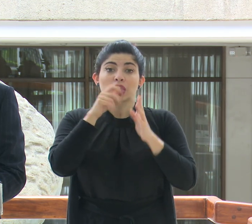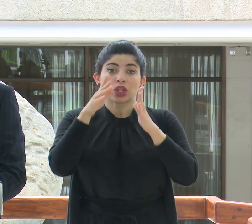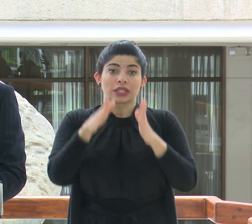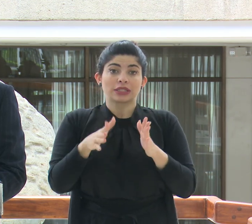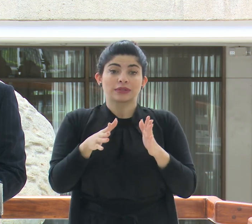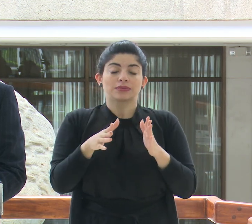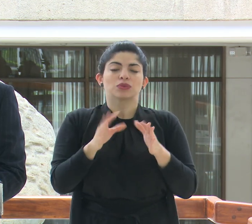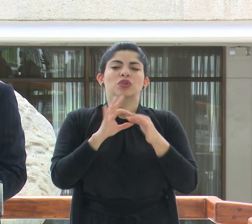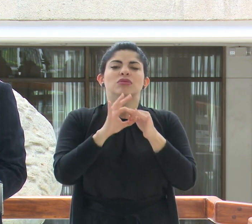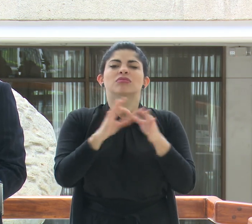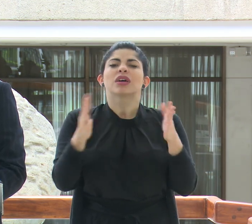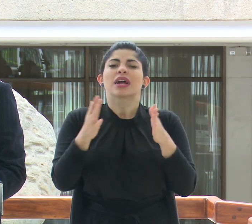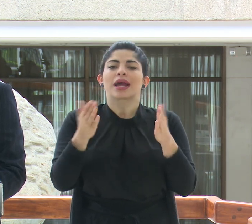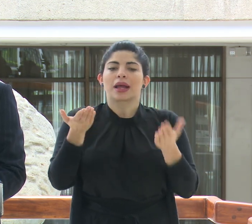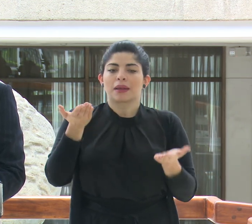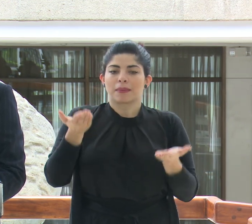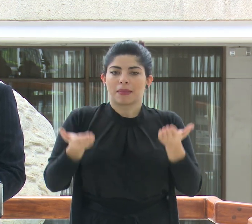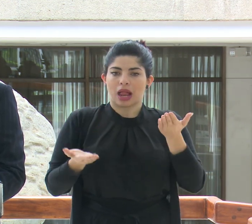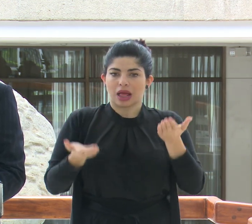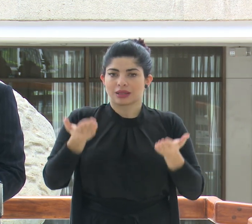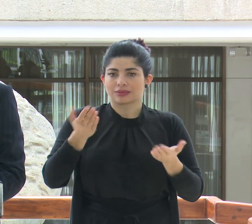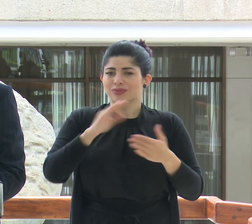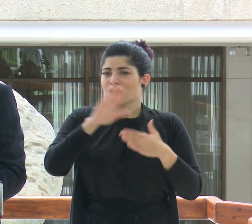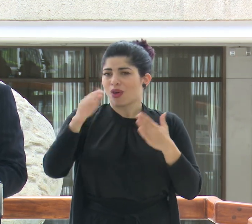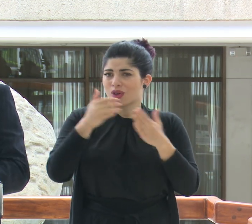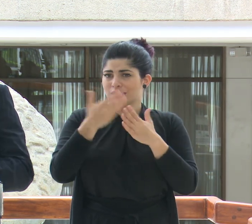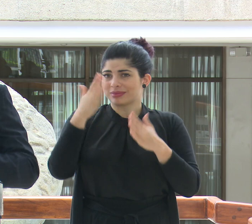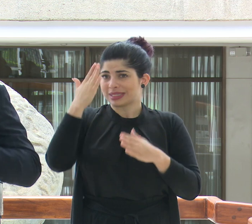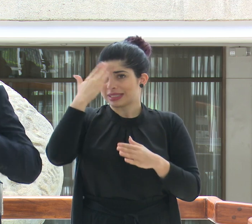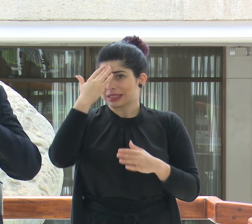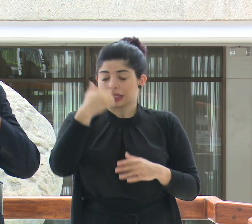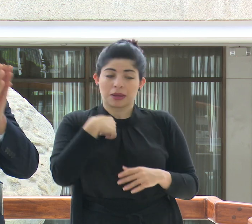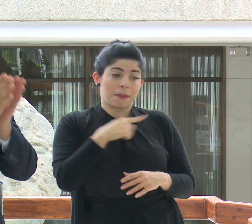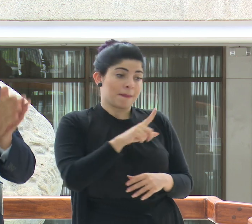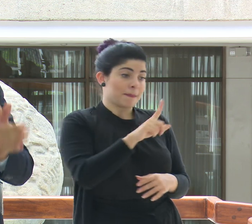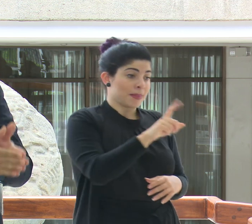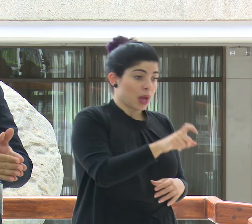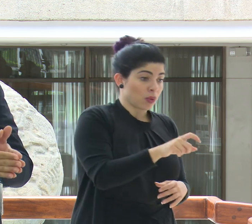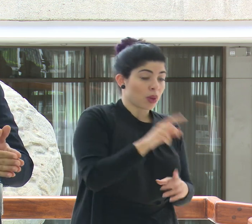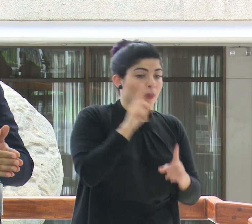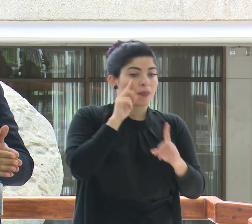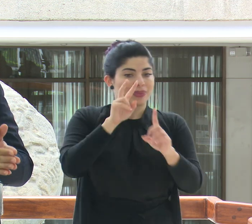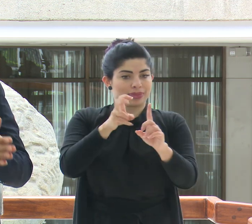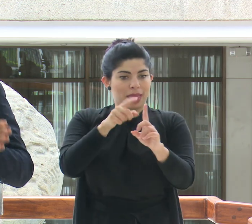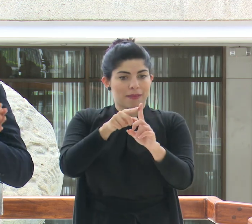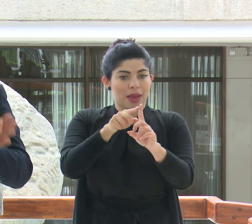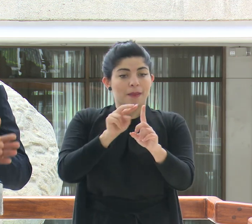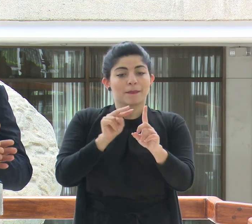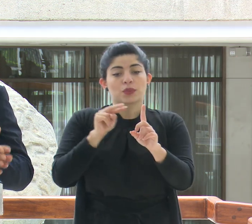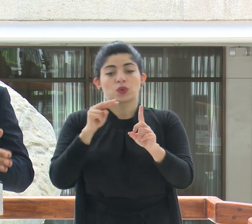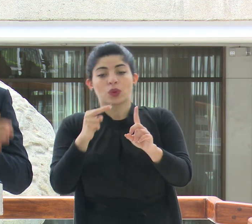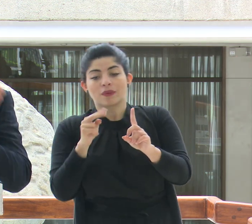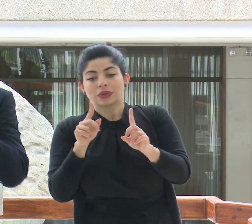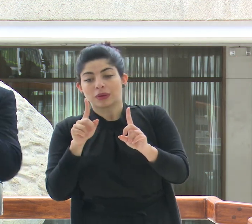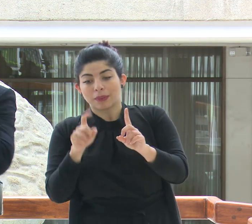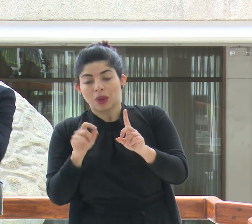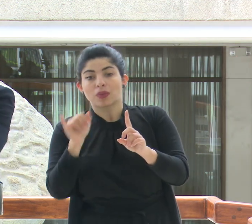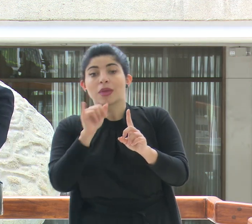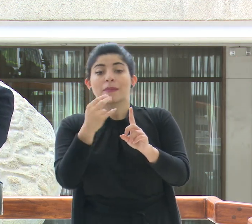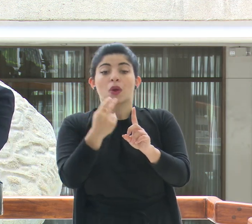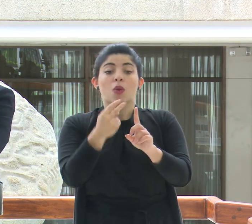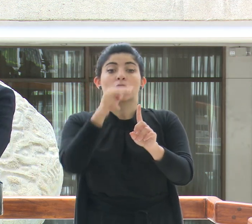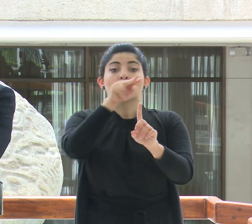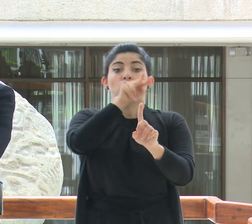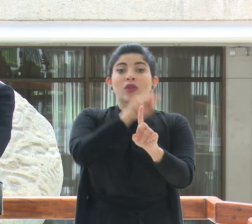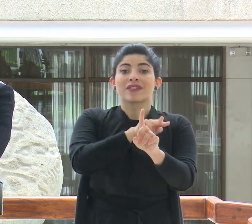con el balance, todos lo conocemos. Si uno le pregunta un tema, un punto de vista, pues la obligación periodística es